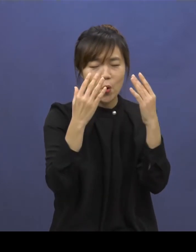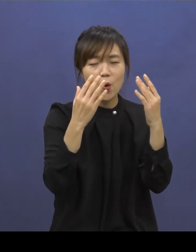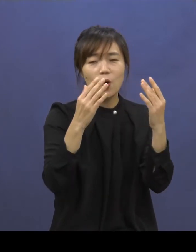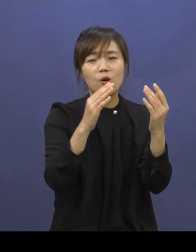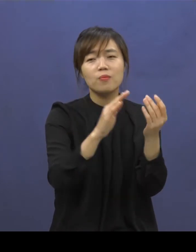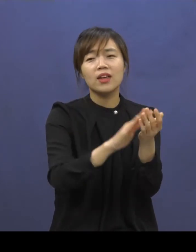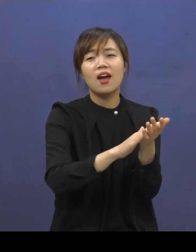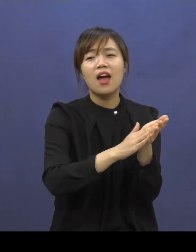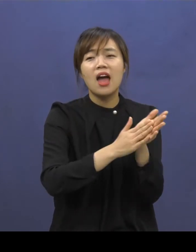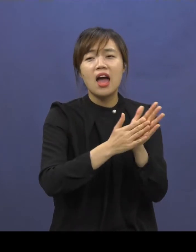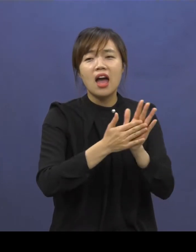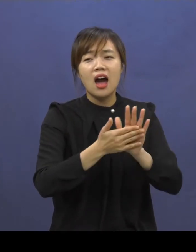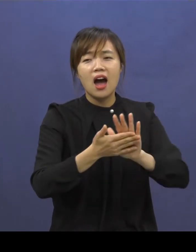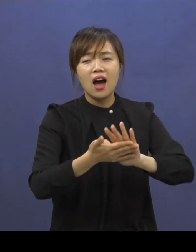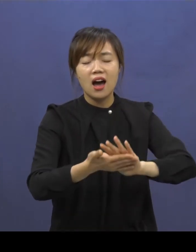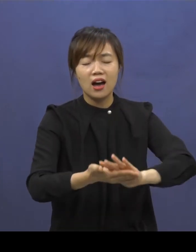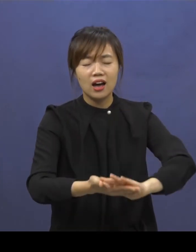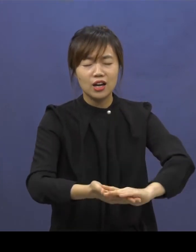새롭게